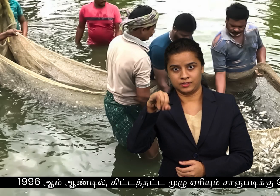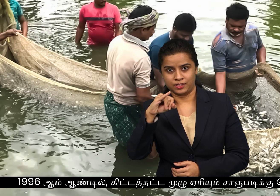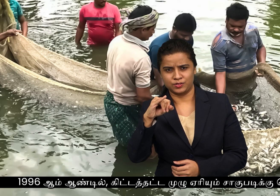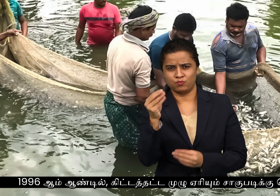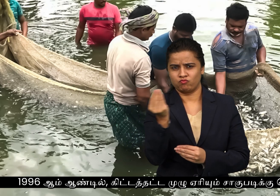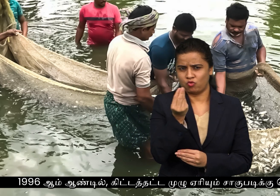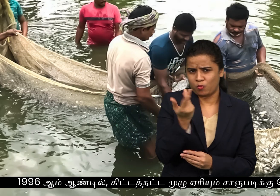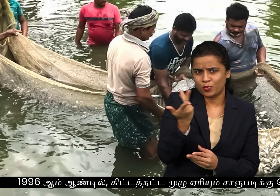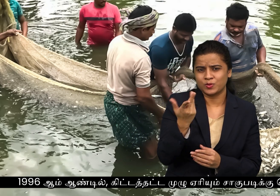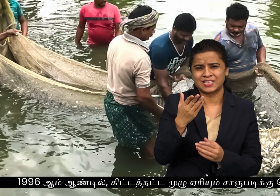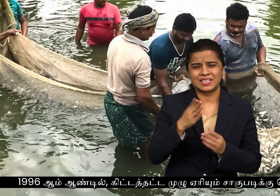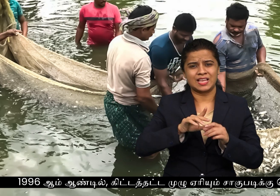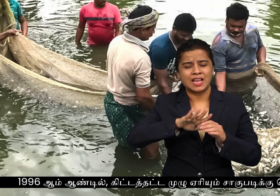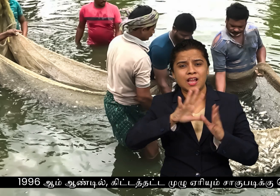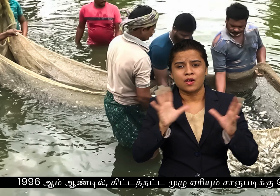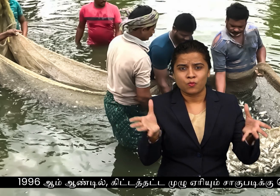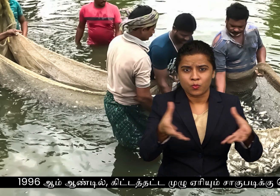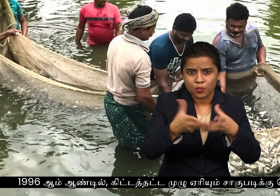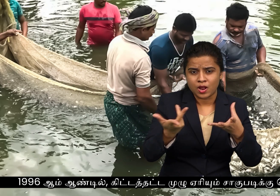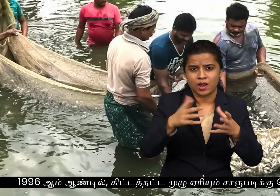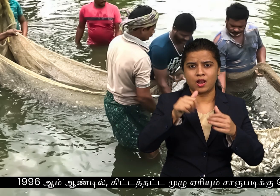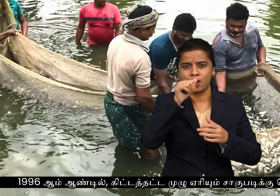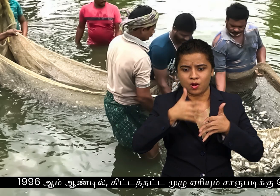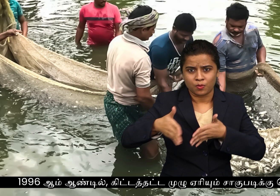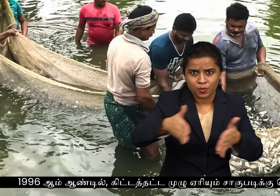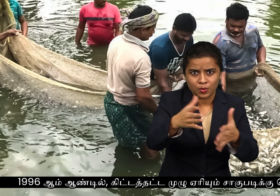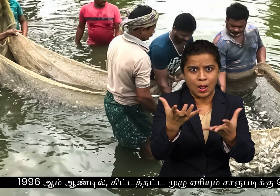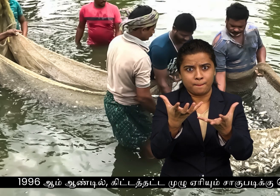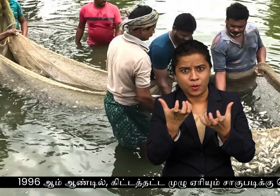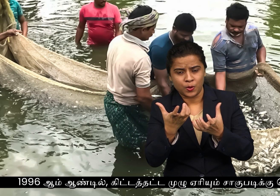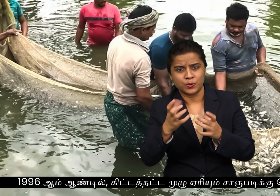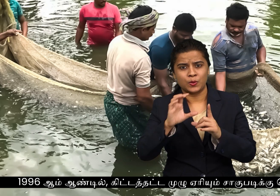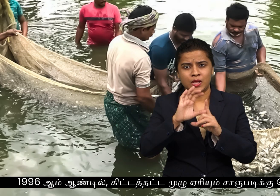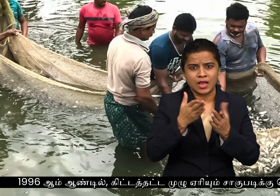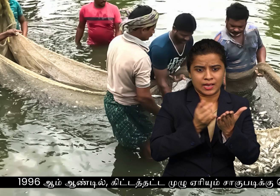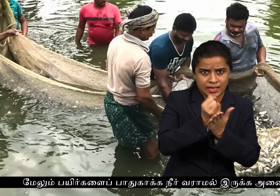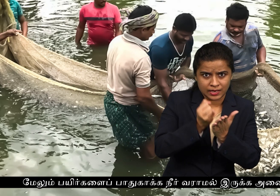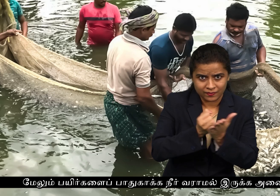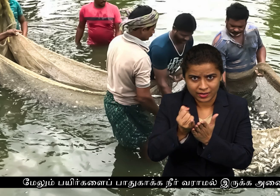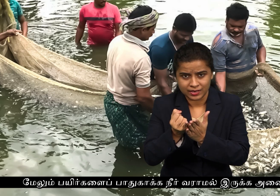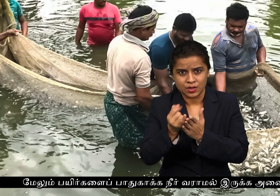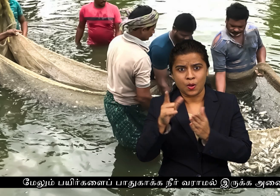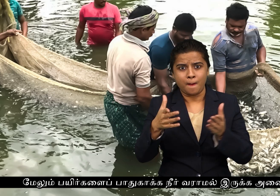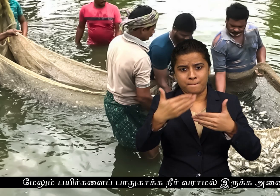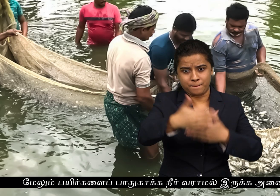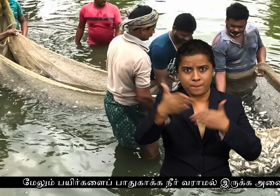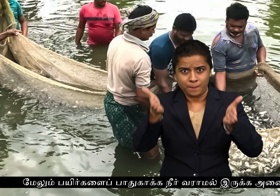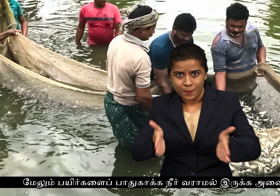1996ஆம் ஆண்டில் கிட்டத்தட்ட முழு ஏரியும் சாகுபடிக்கு கொண்டுவரப்பட்டது. மேலும் பயிர்களை